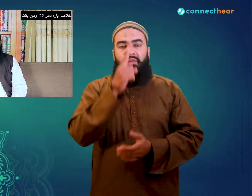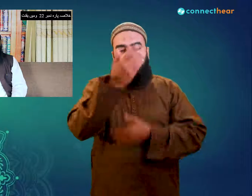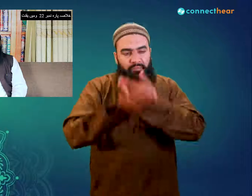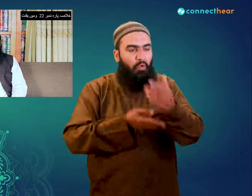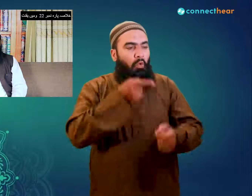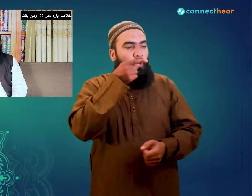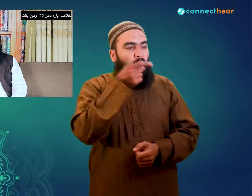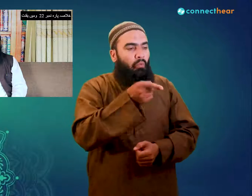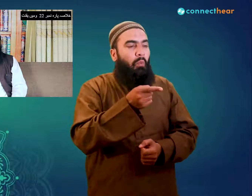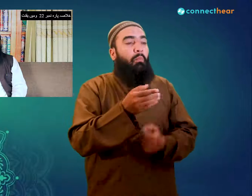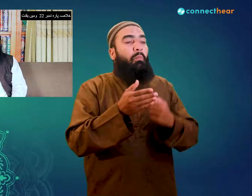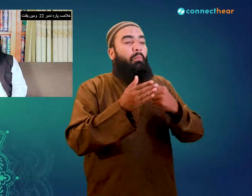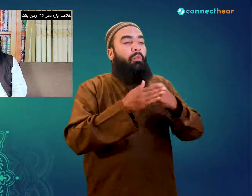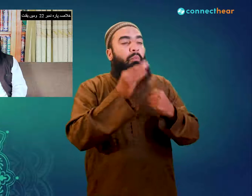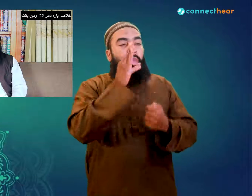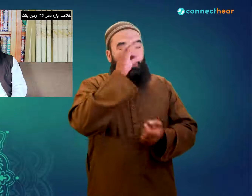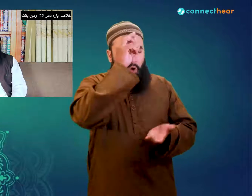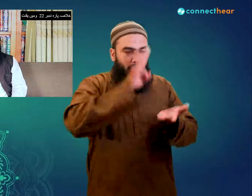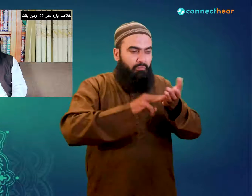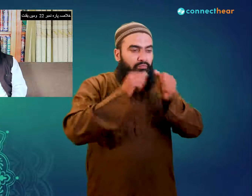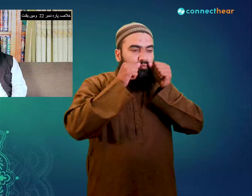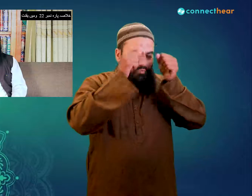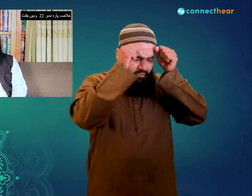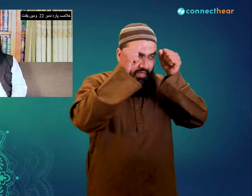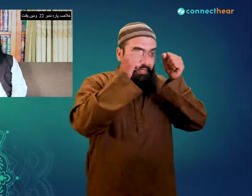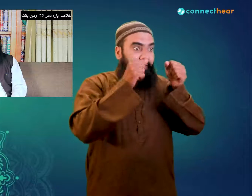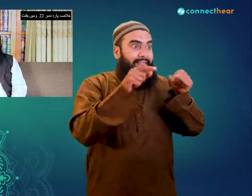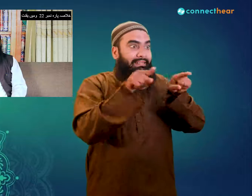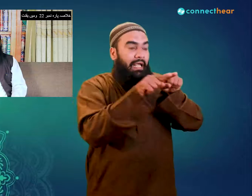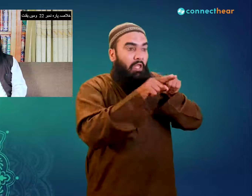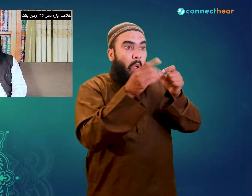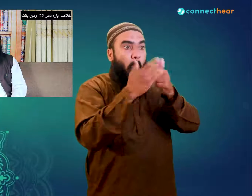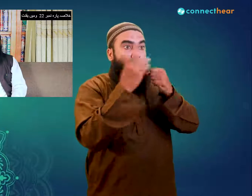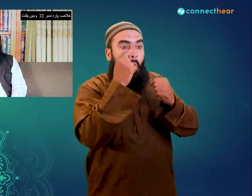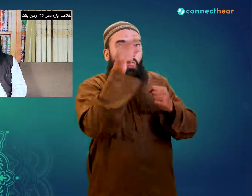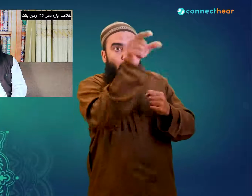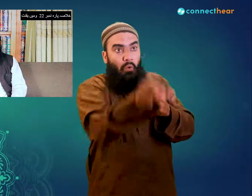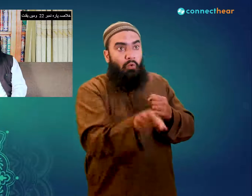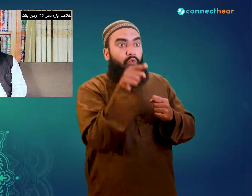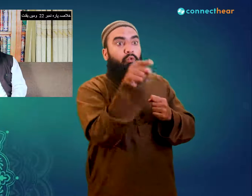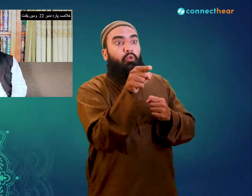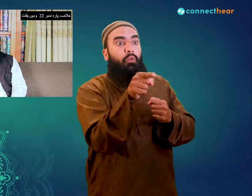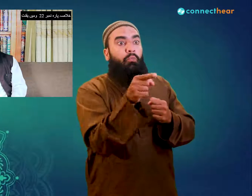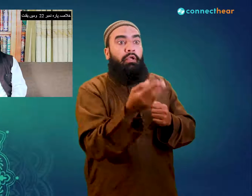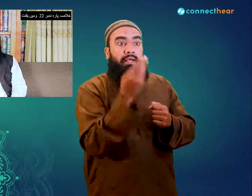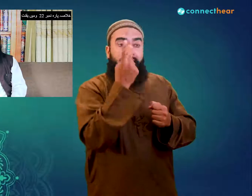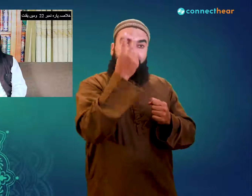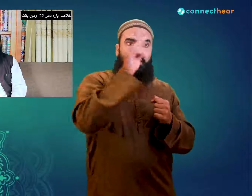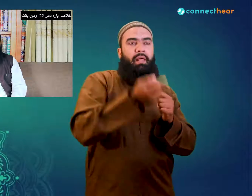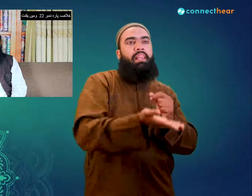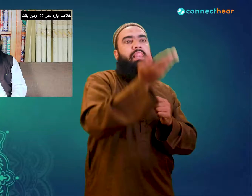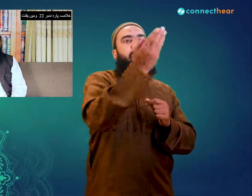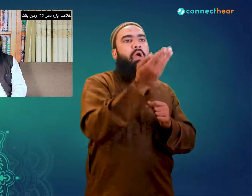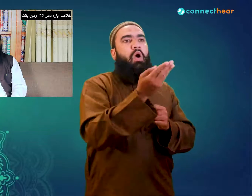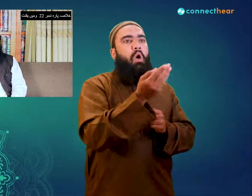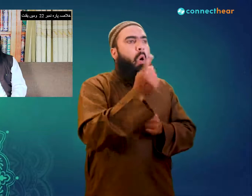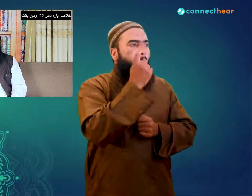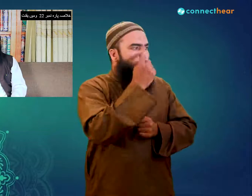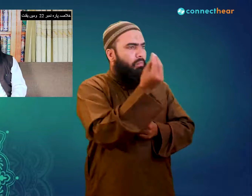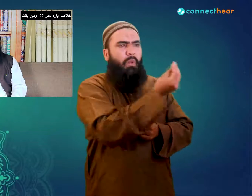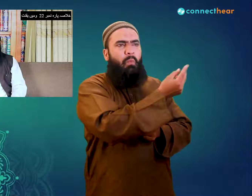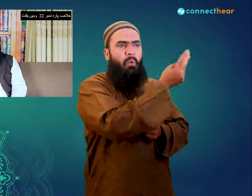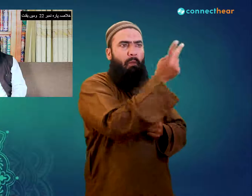ازواج مطہرات کو مخاطب فرمایا گیا کہ ان کا درجہ عام عورتوں سے زیادہ